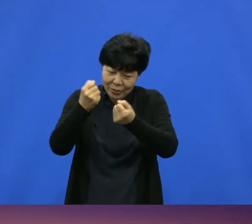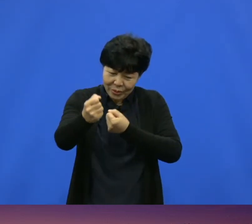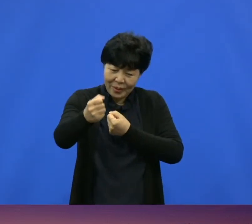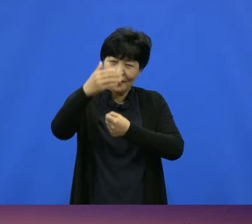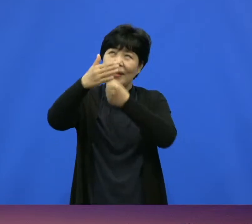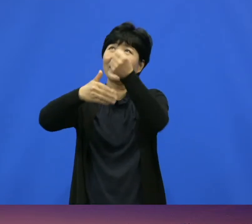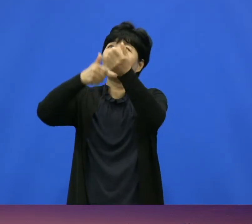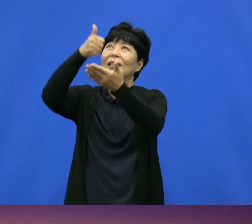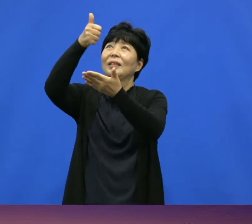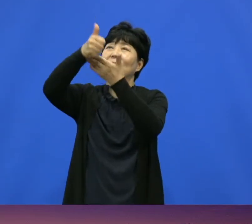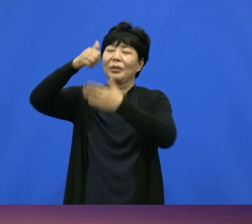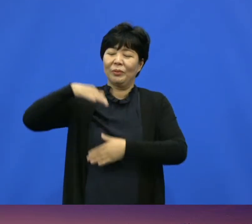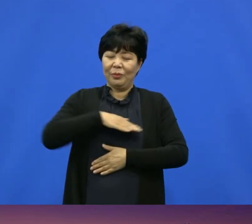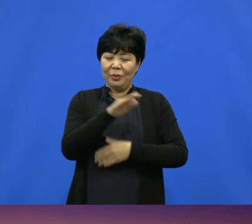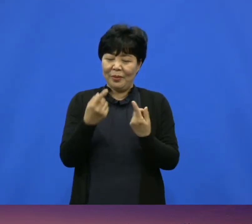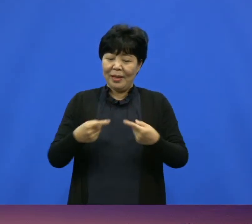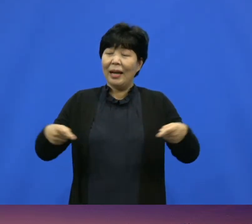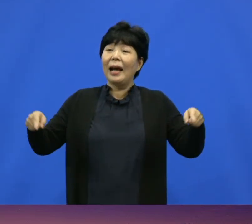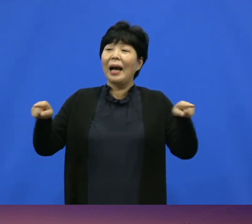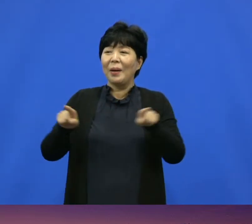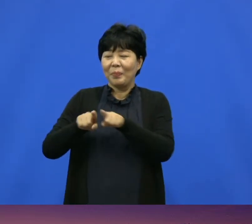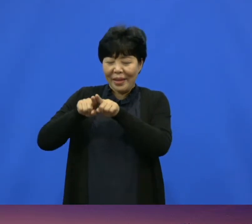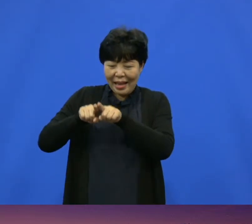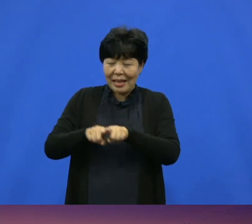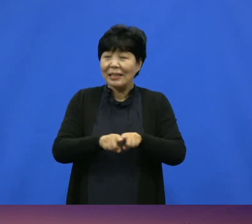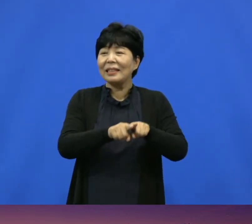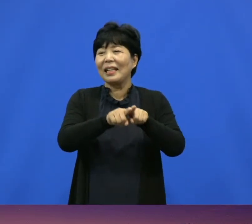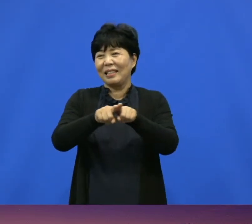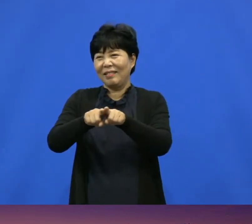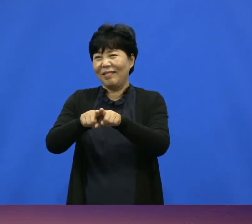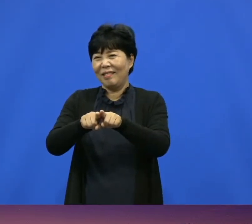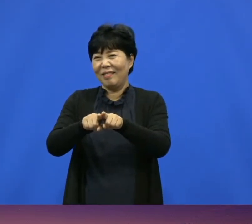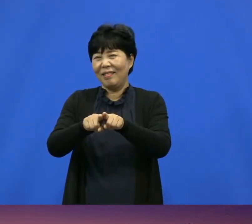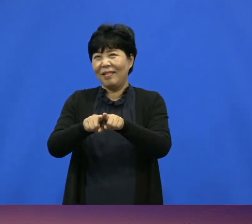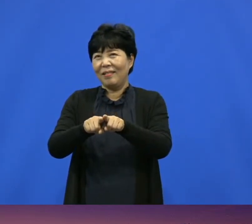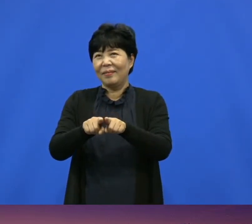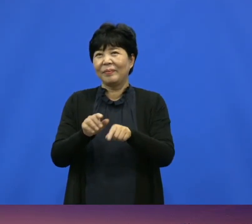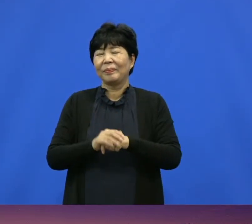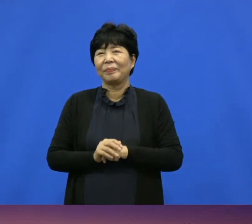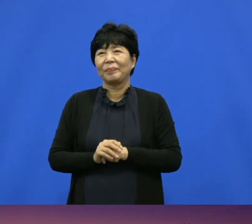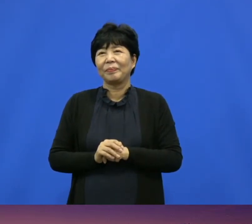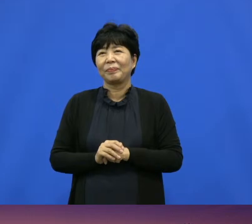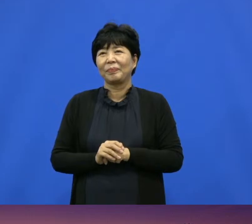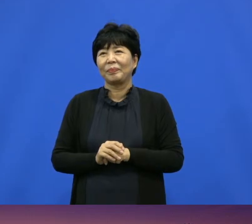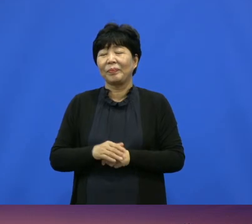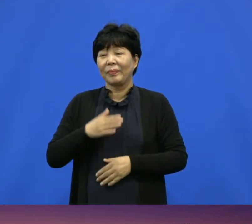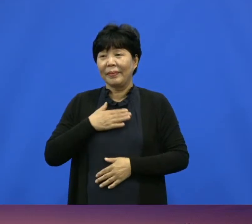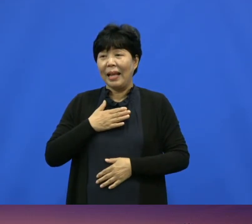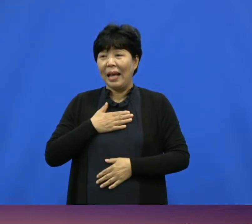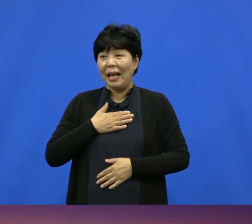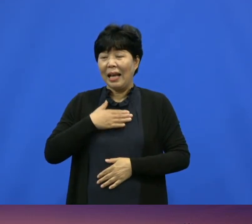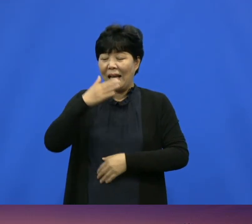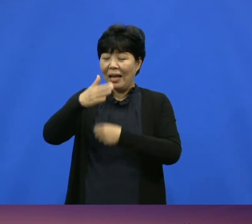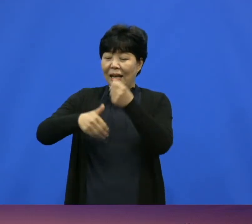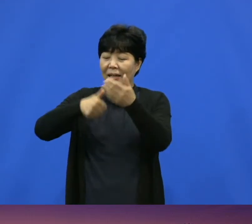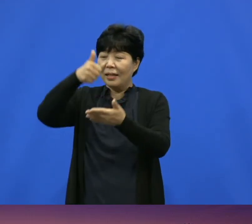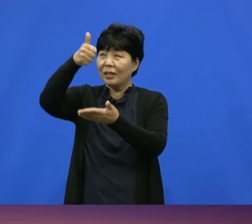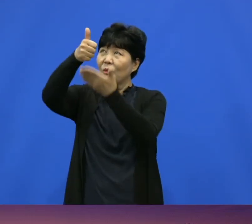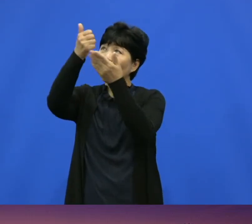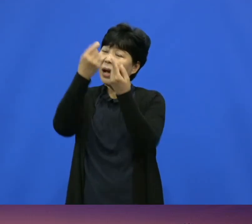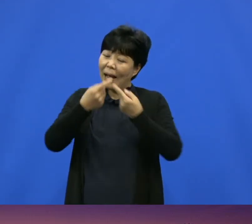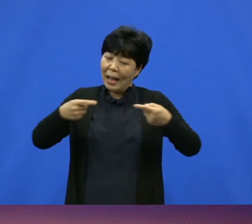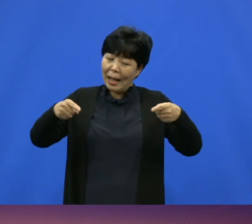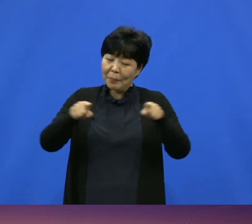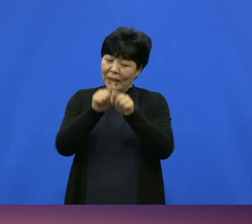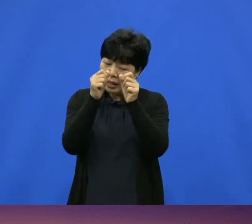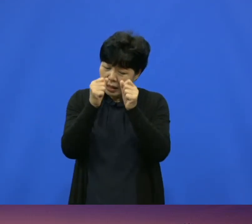항상 우리와 함께 하신다는 걸 시인이 발견합니다. 여러분 내가 누구와 함께 있다는 거 이게 중요한 겁니다. 내가 누구와